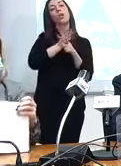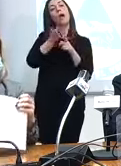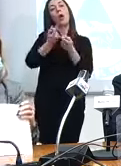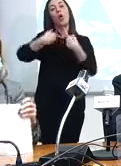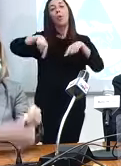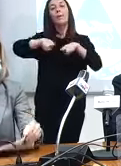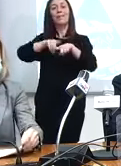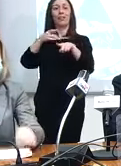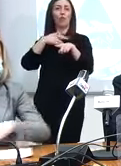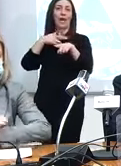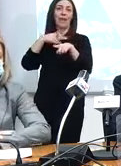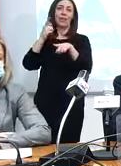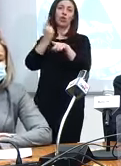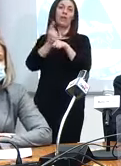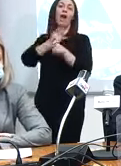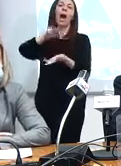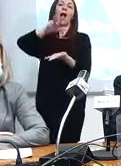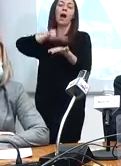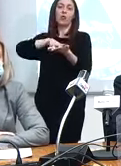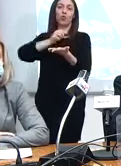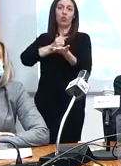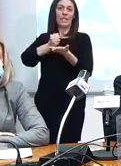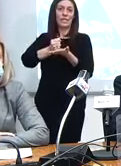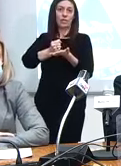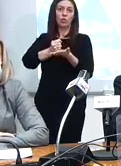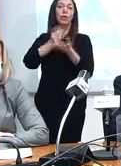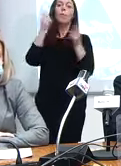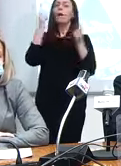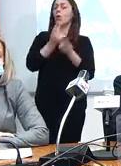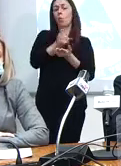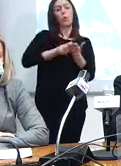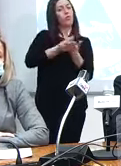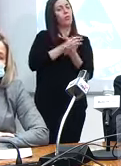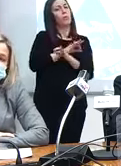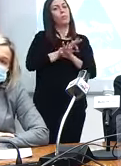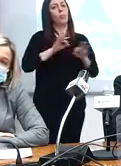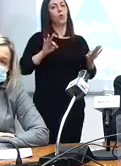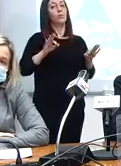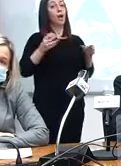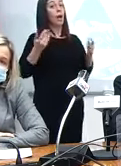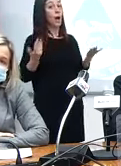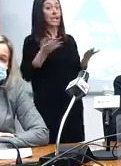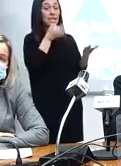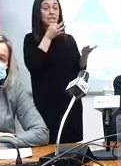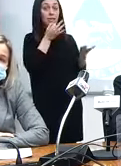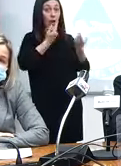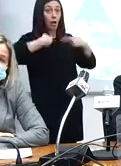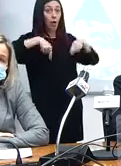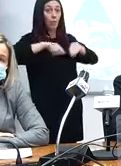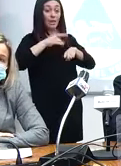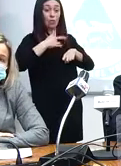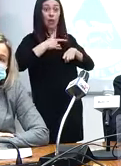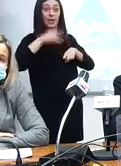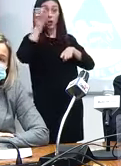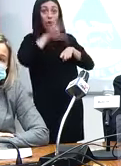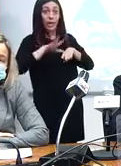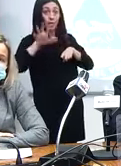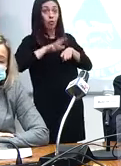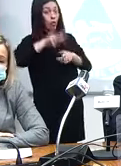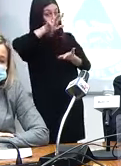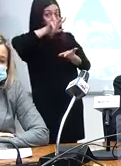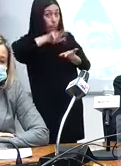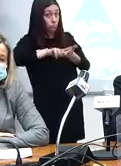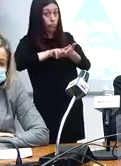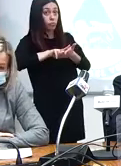questo. Però quindi, il protocollo operativo è già definito. Quindi una volta che il comitato etico regionale si parte, dice ok, voi partite con